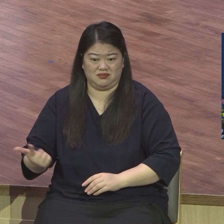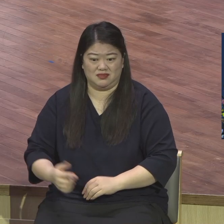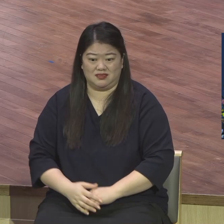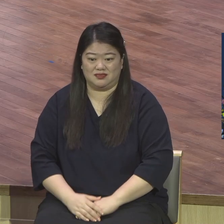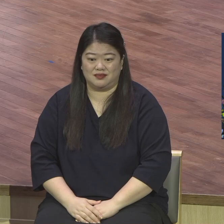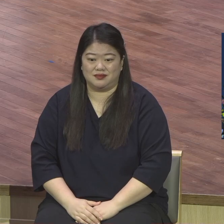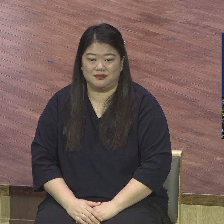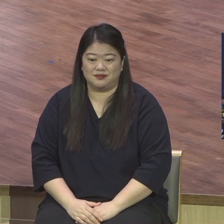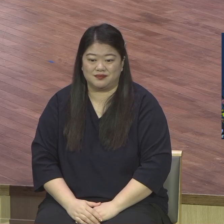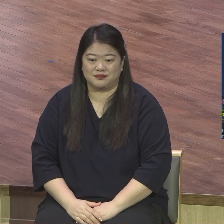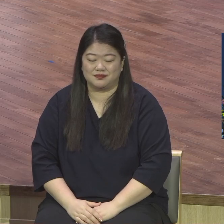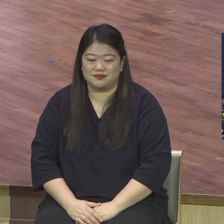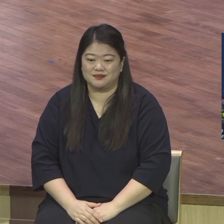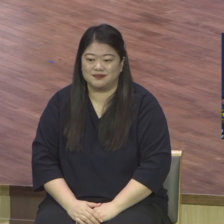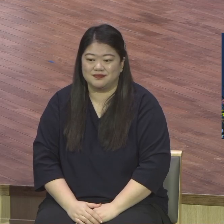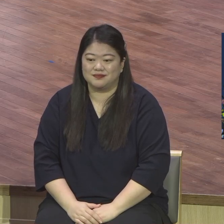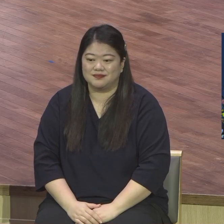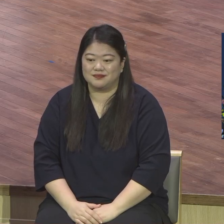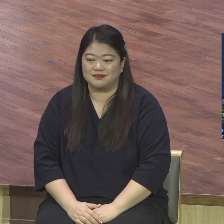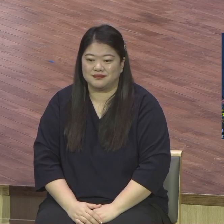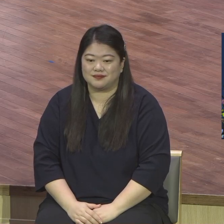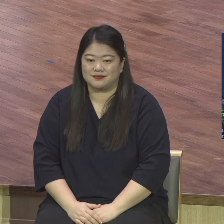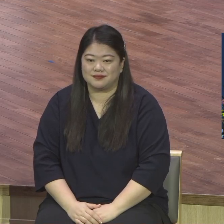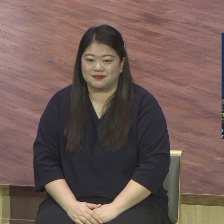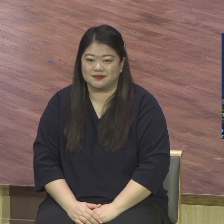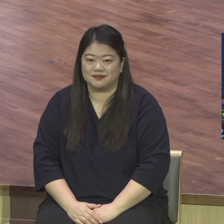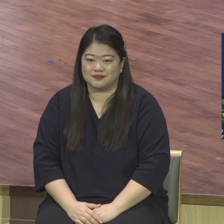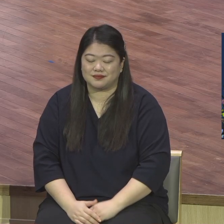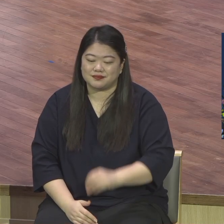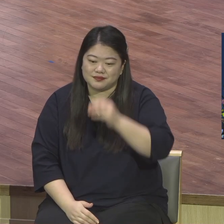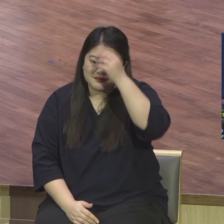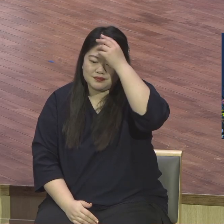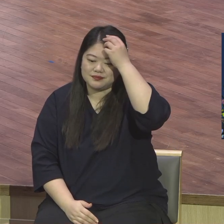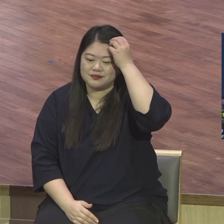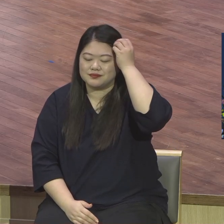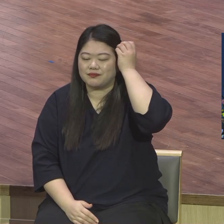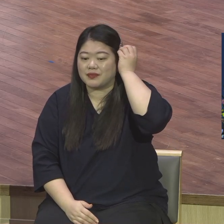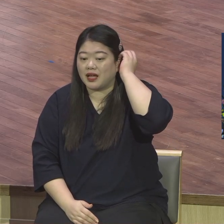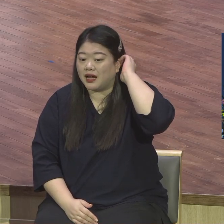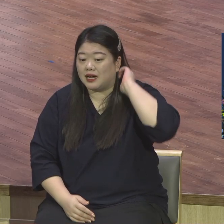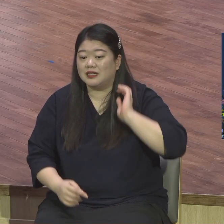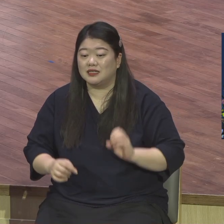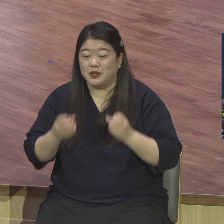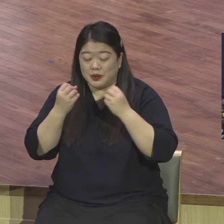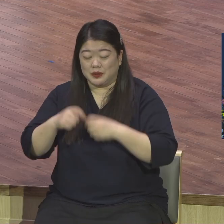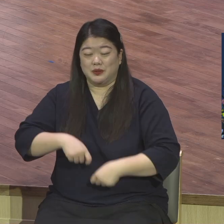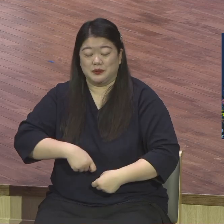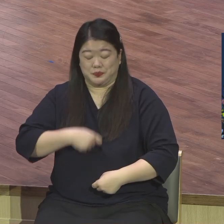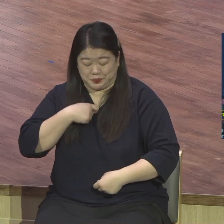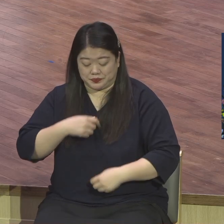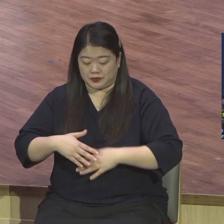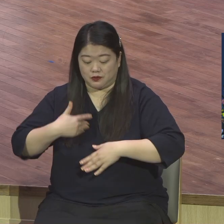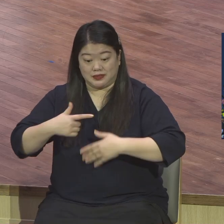전혀 질문도 없습니다. 좀 문제 있어도 좀 잘못돼도 괜찮습니다.